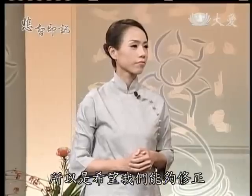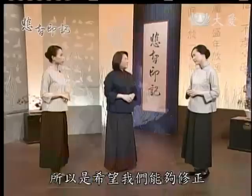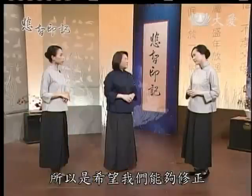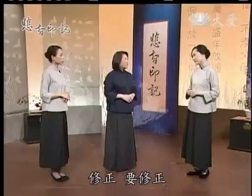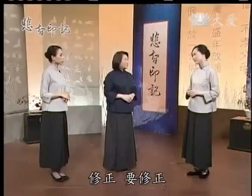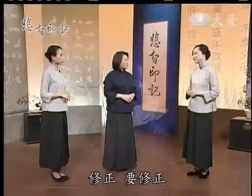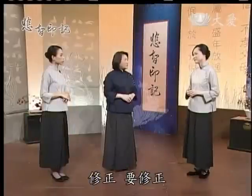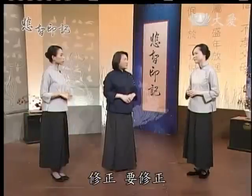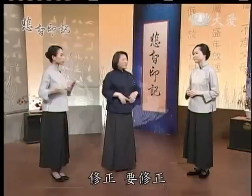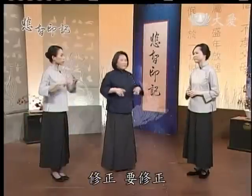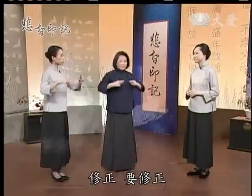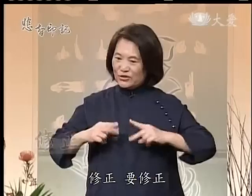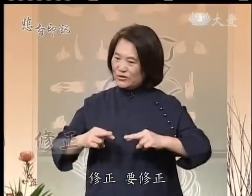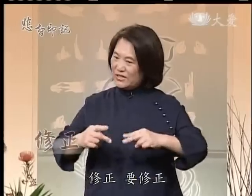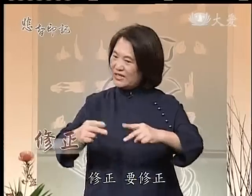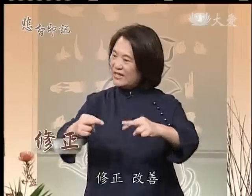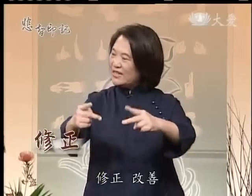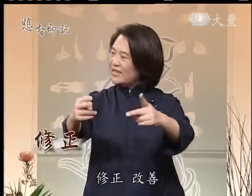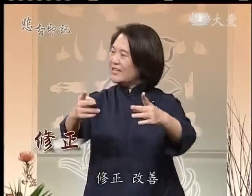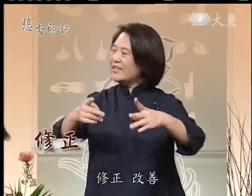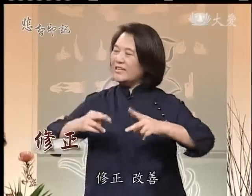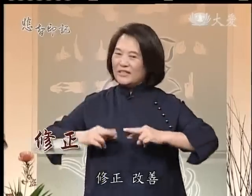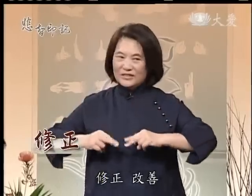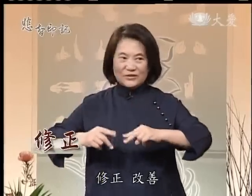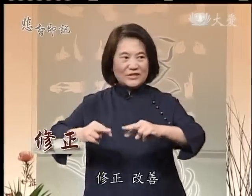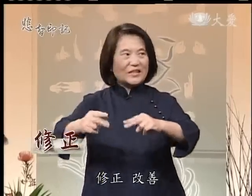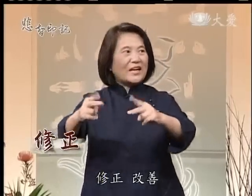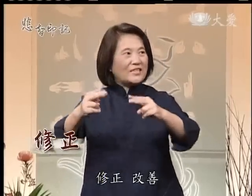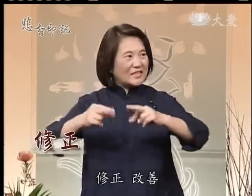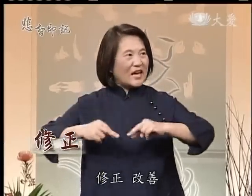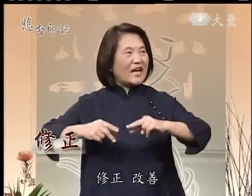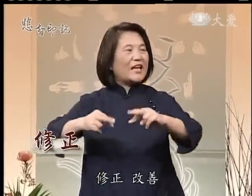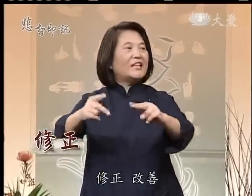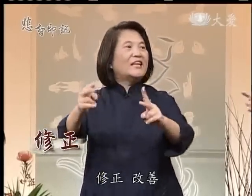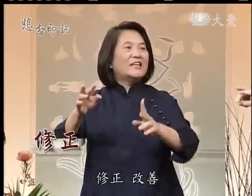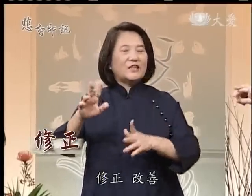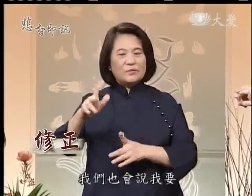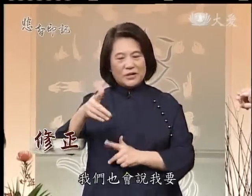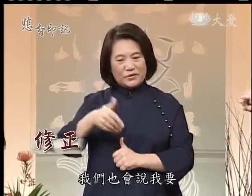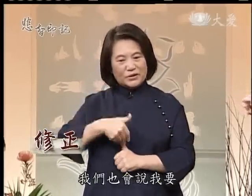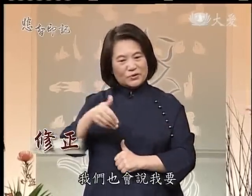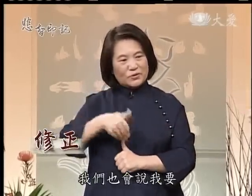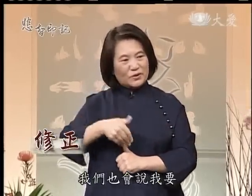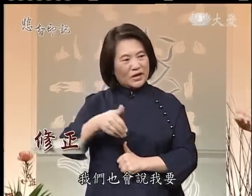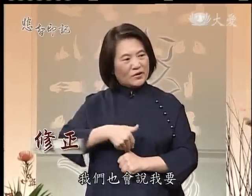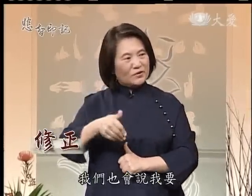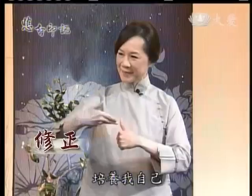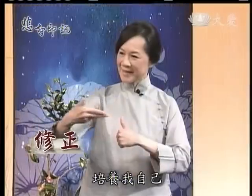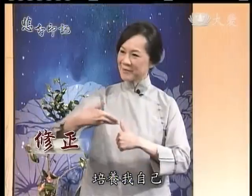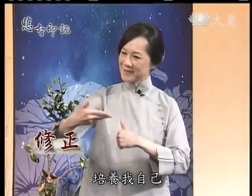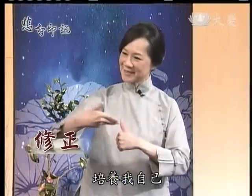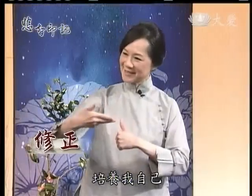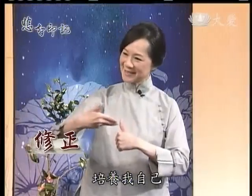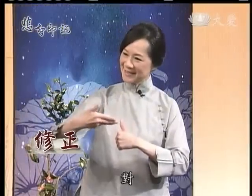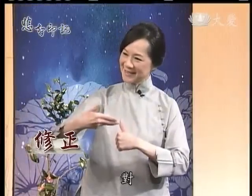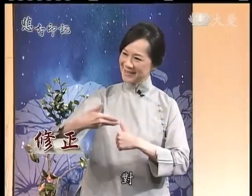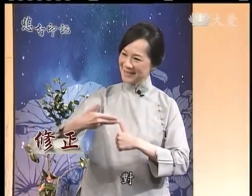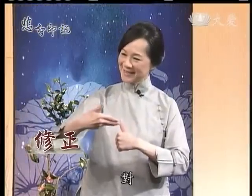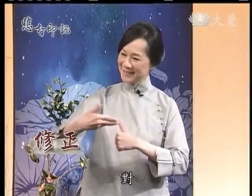正， 修正，要修正， 修正改善， 修正改善 也是。 那我们也会说，我要 培养我自己， 对对对，